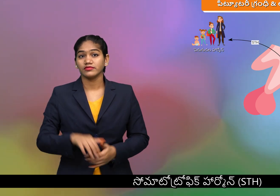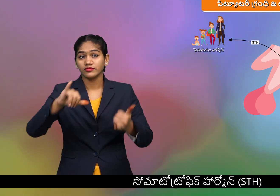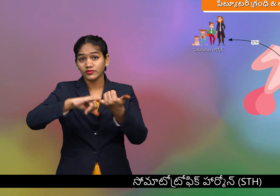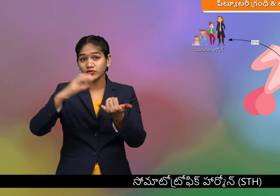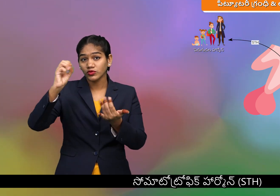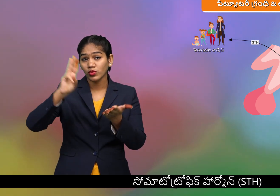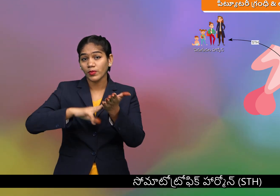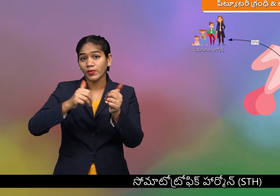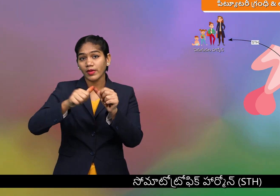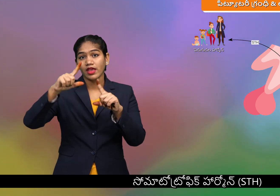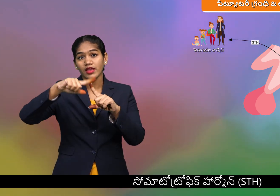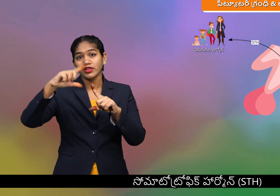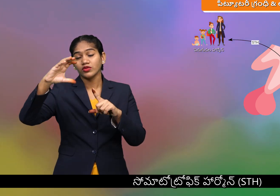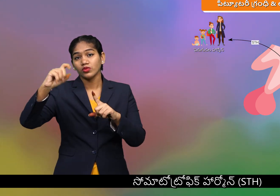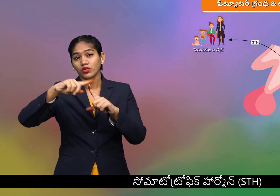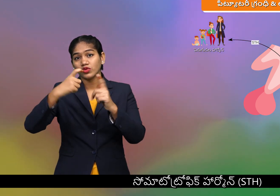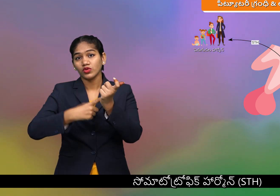సోమాటోట్రాఫిక్ హార్మోన్.